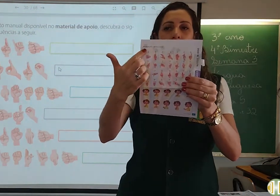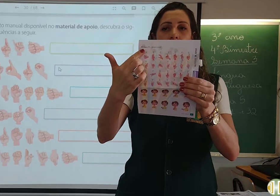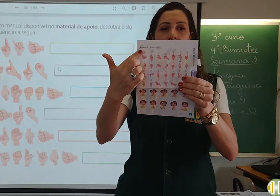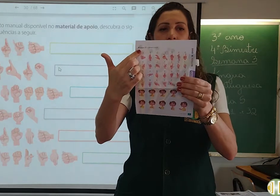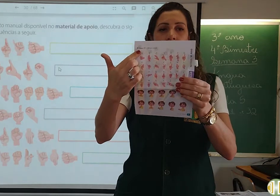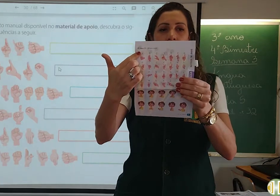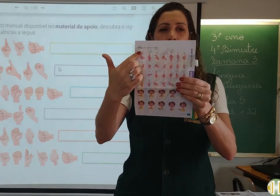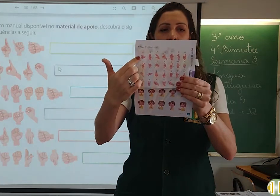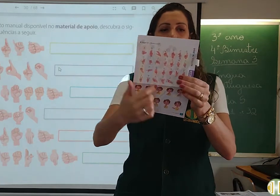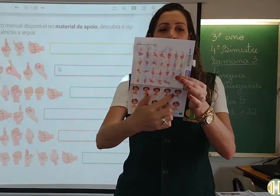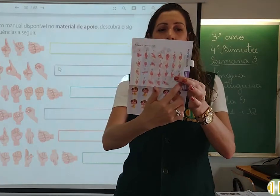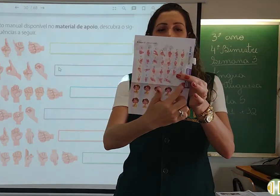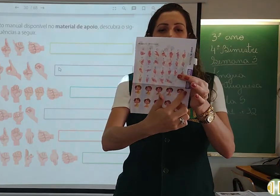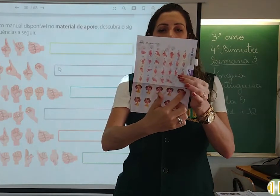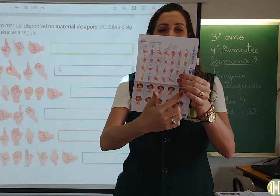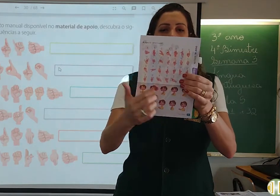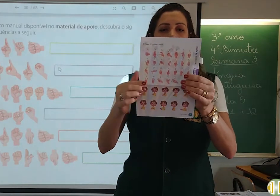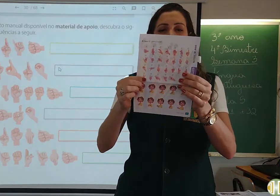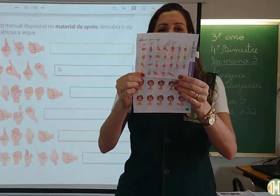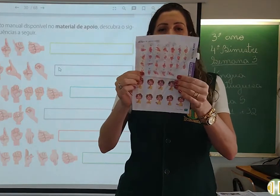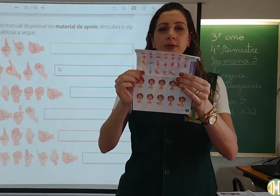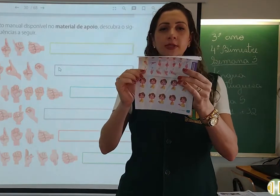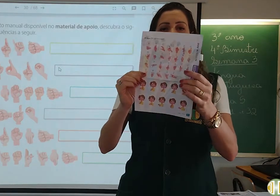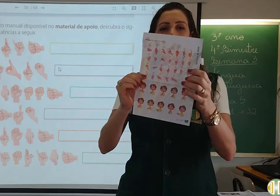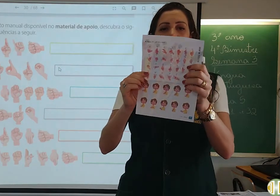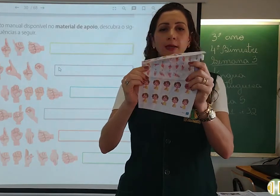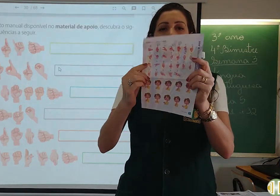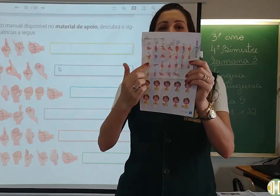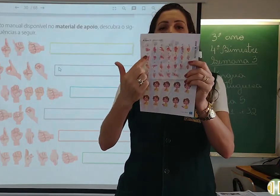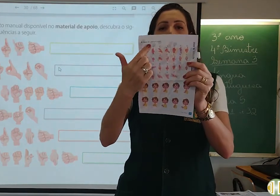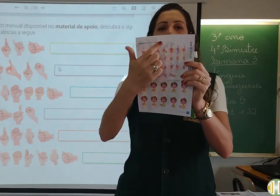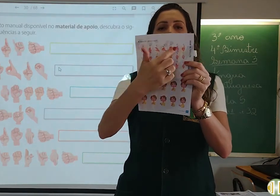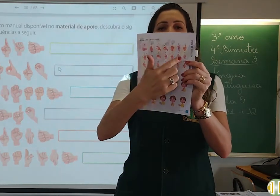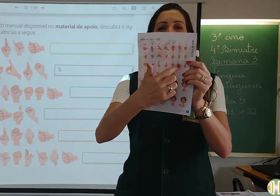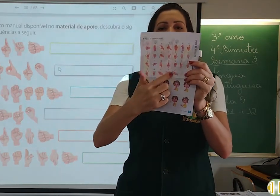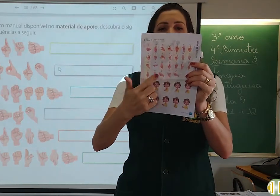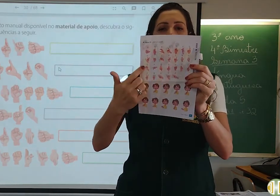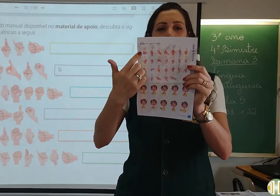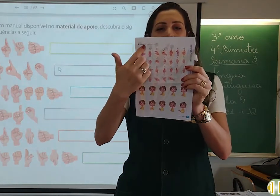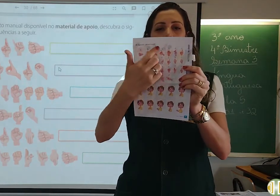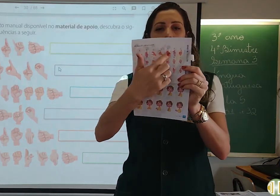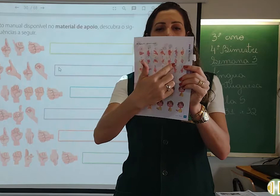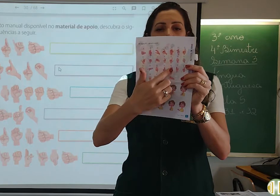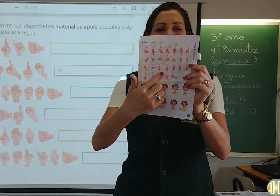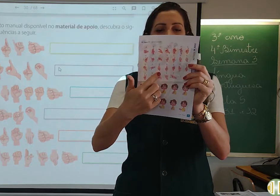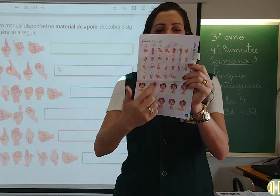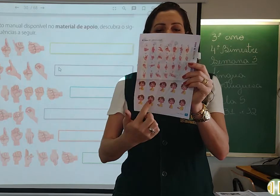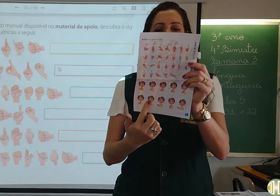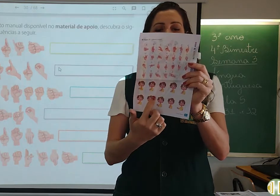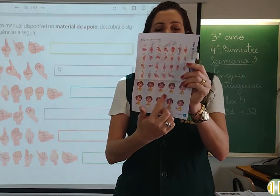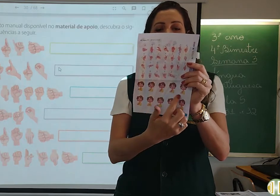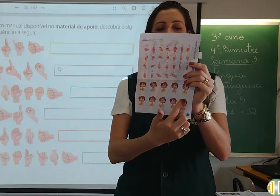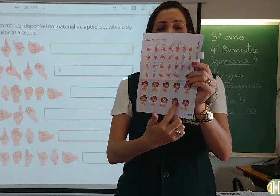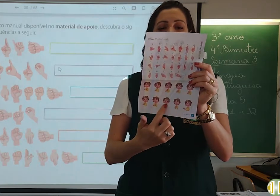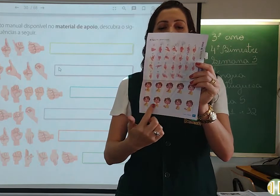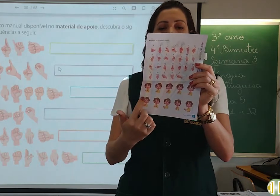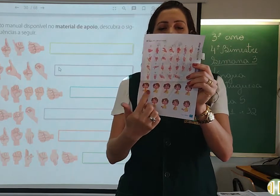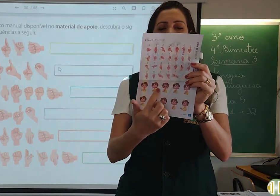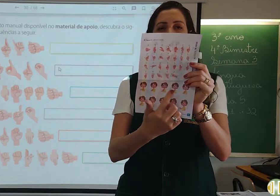32, tá, da língua portuguesa, você vai ter o alfabeto com a língua de sinais e os números